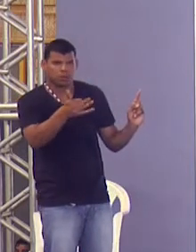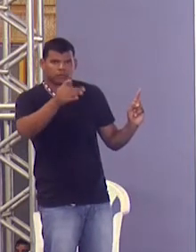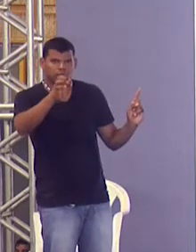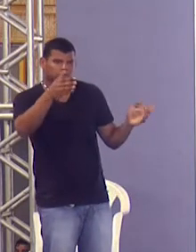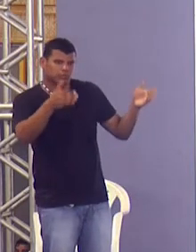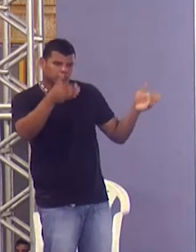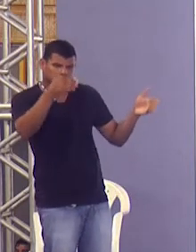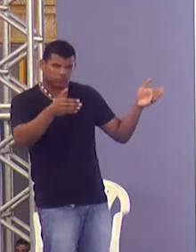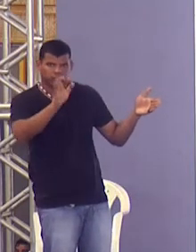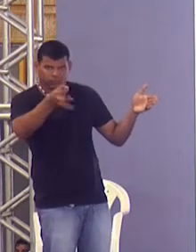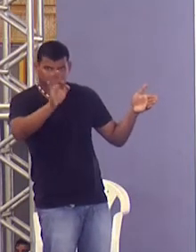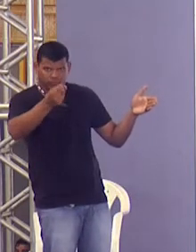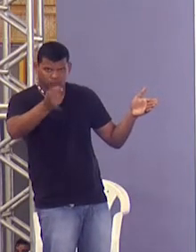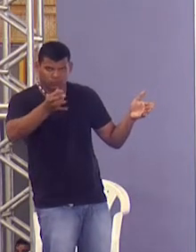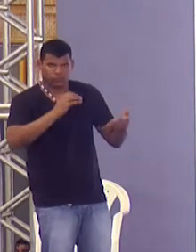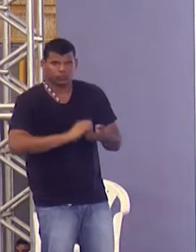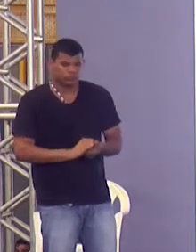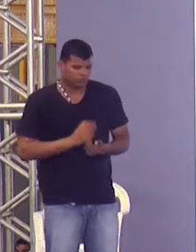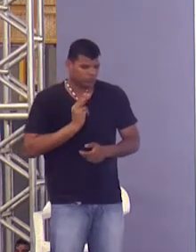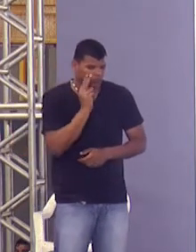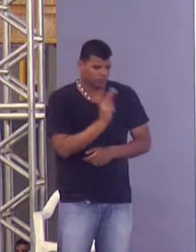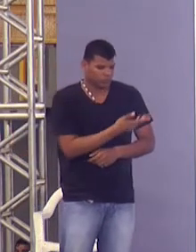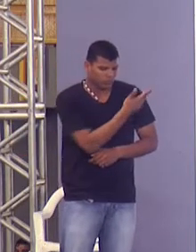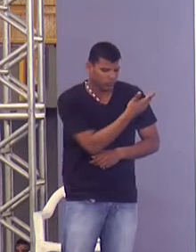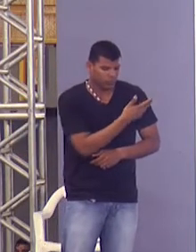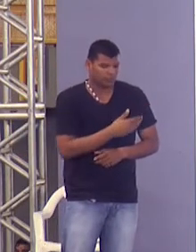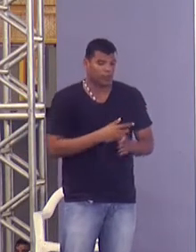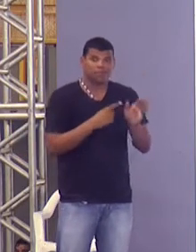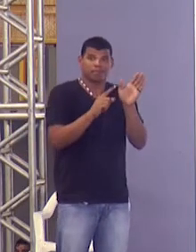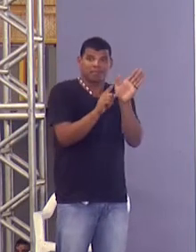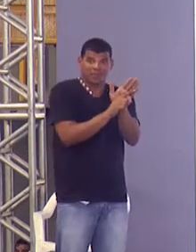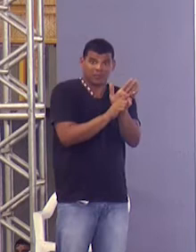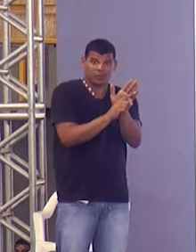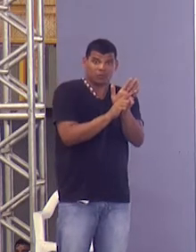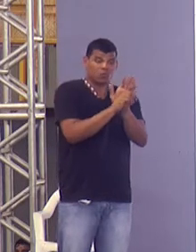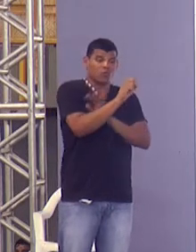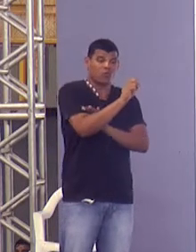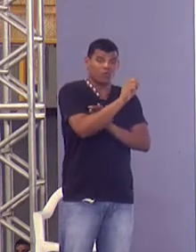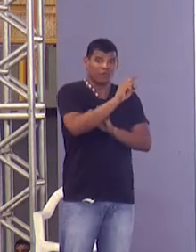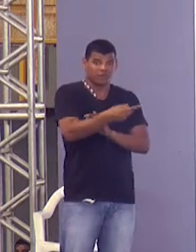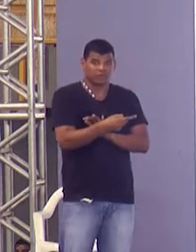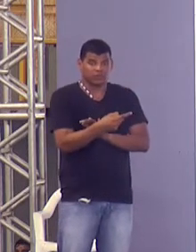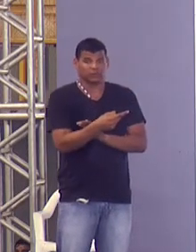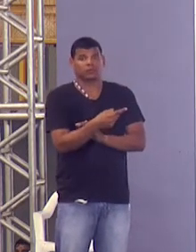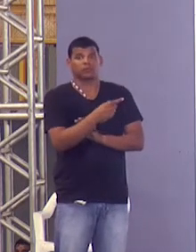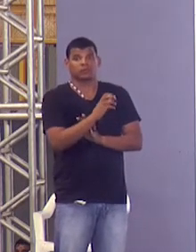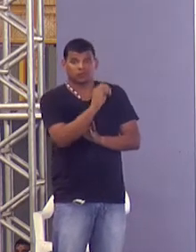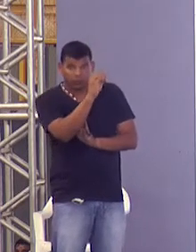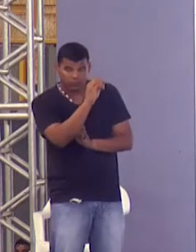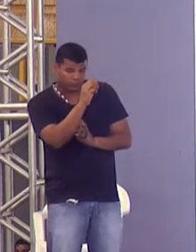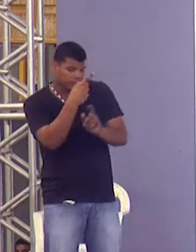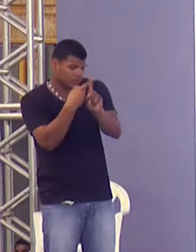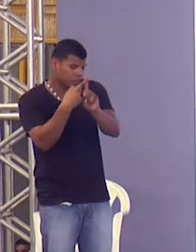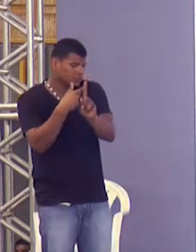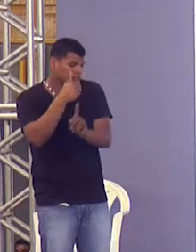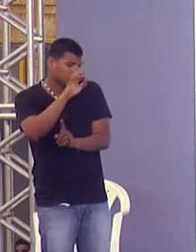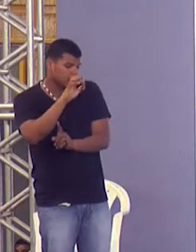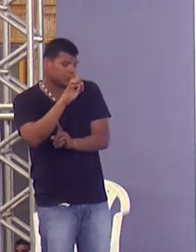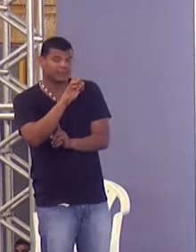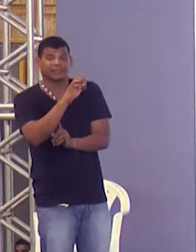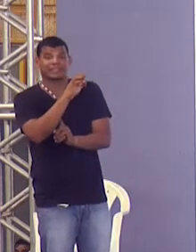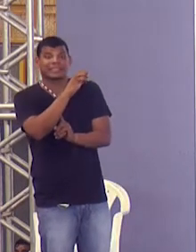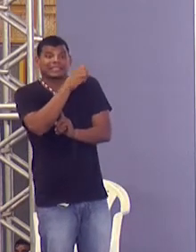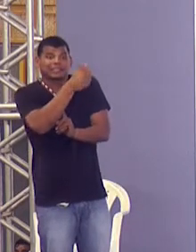o número menos 8 vezes 10 elevado a 122. Esse número também está em notação científica. Por